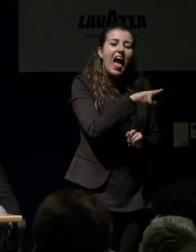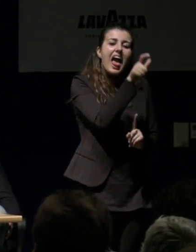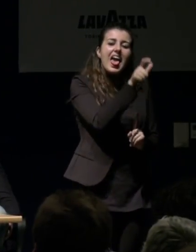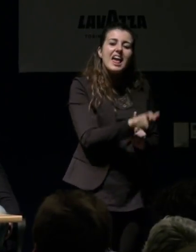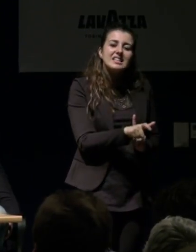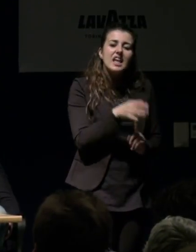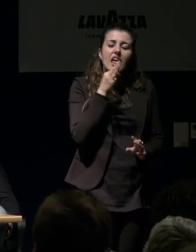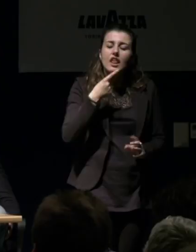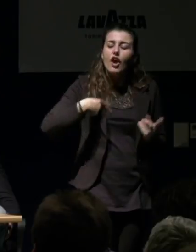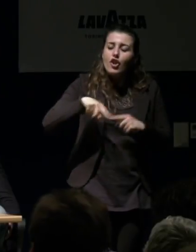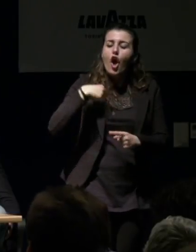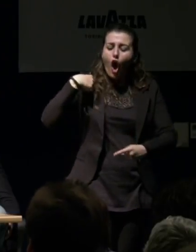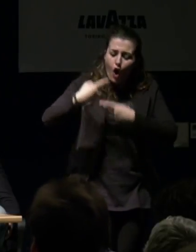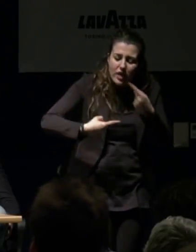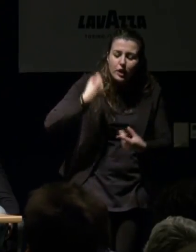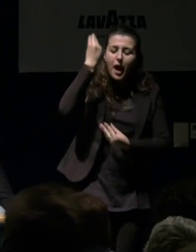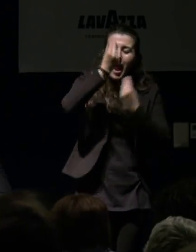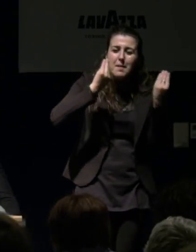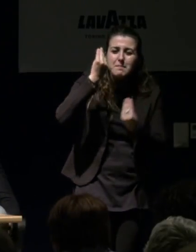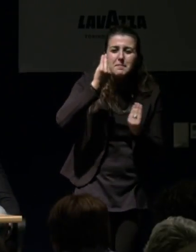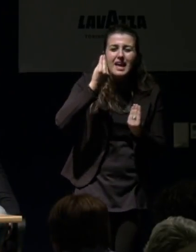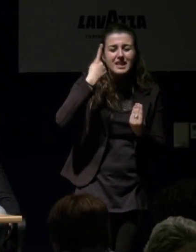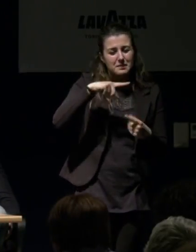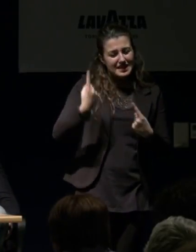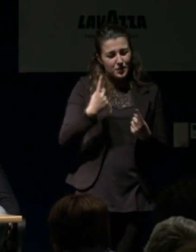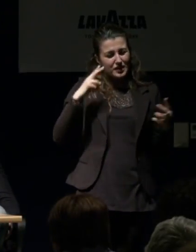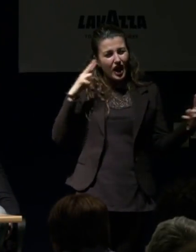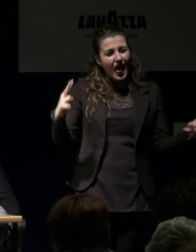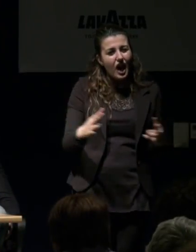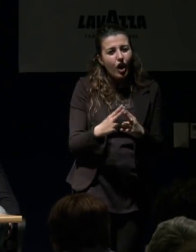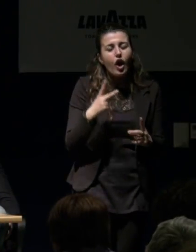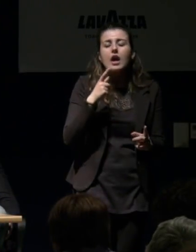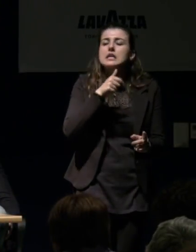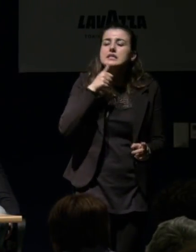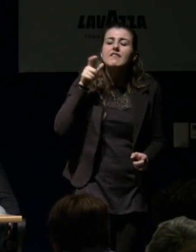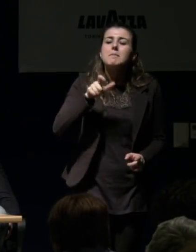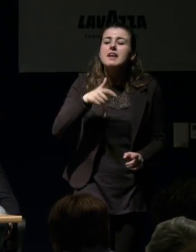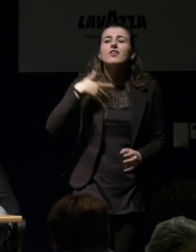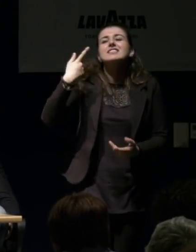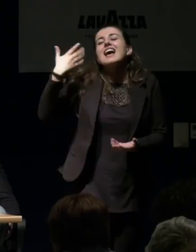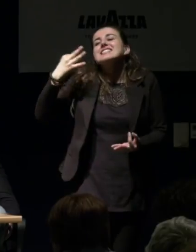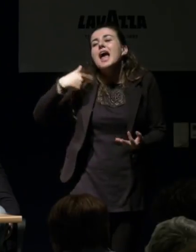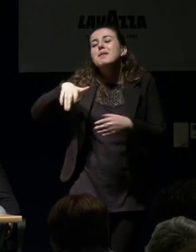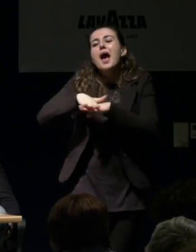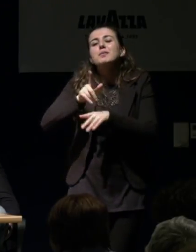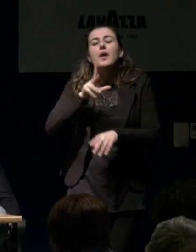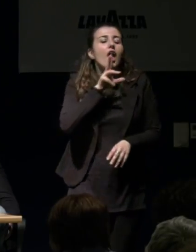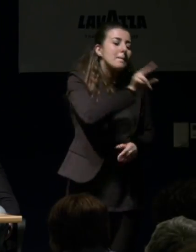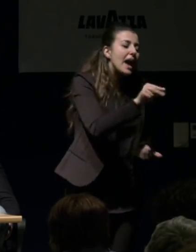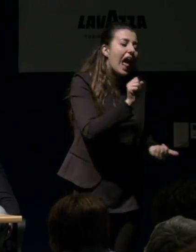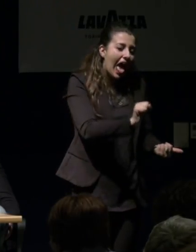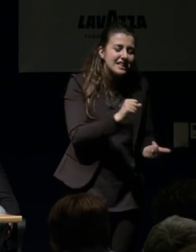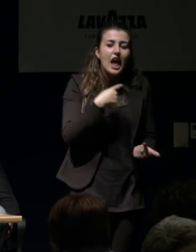pensato e continuare a pensare di ogni cosa che accade anche di questo incontro bisogna parlarne con alessandro bisogna raccontarle bisogna dirgli quanta gente